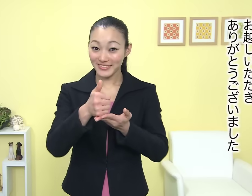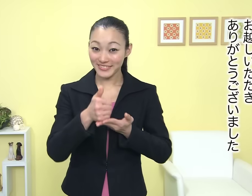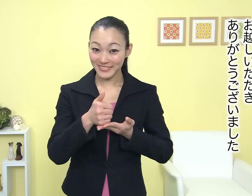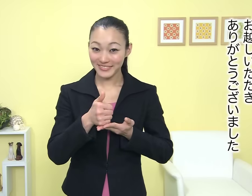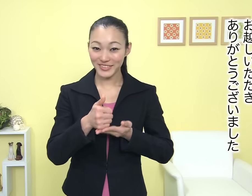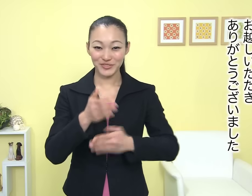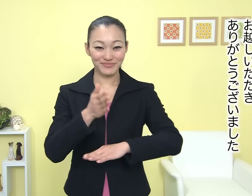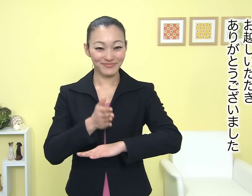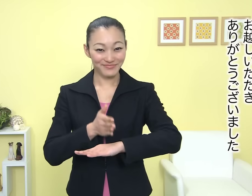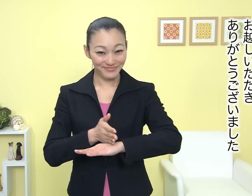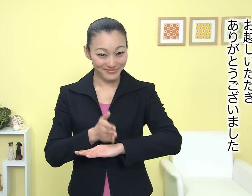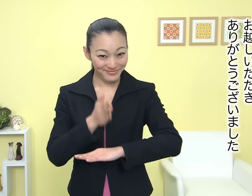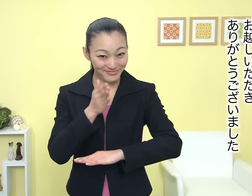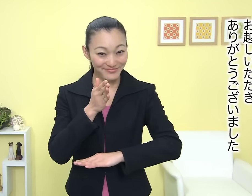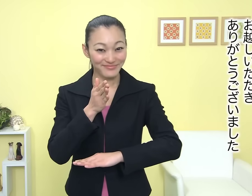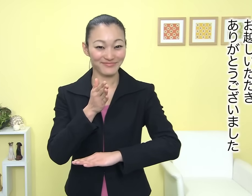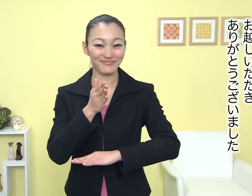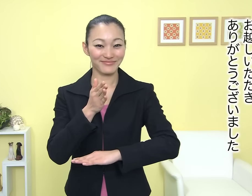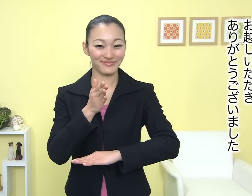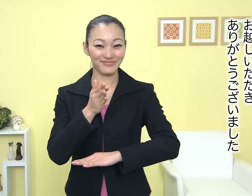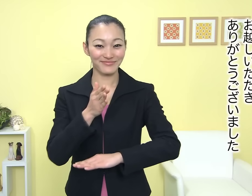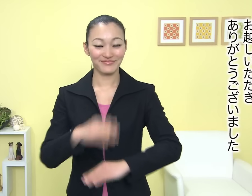お越しいただきありがとうございました。